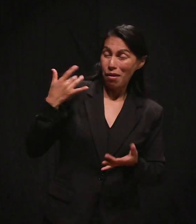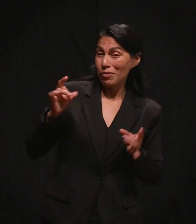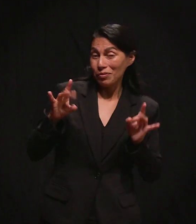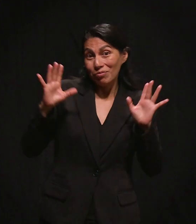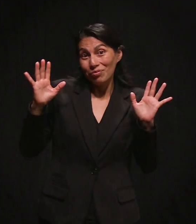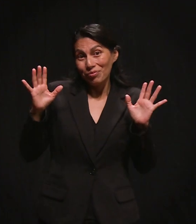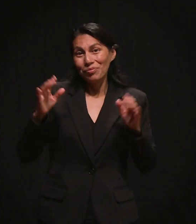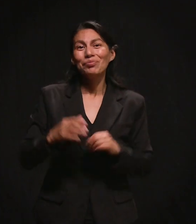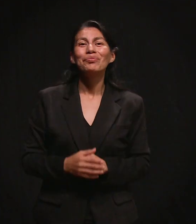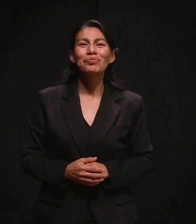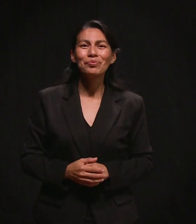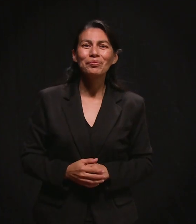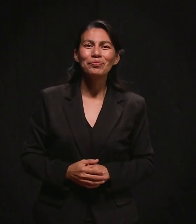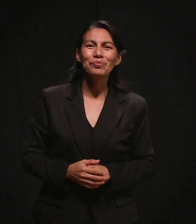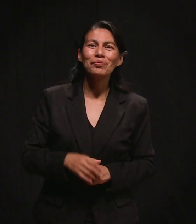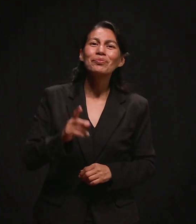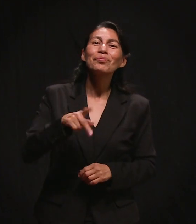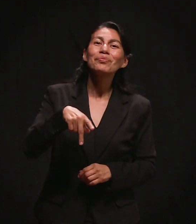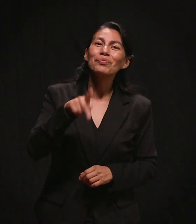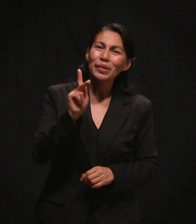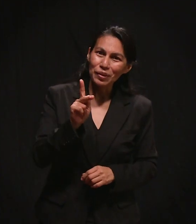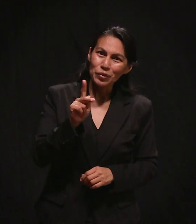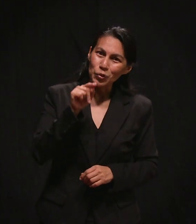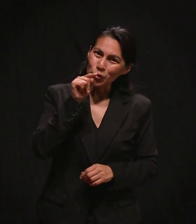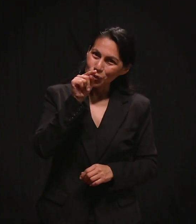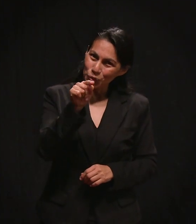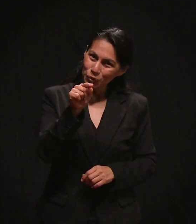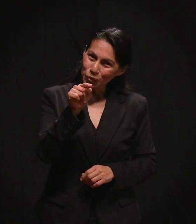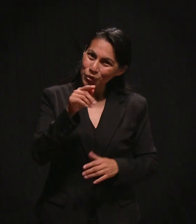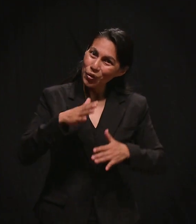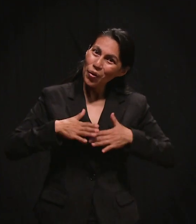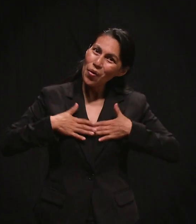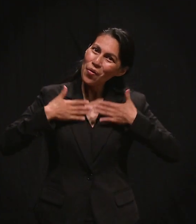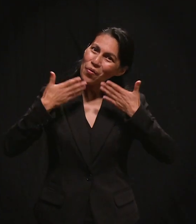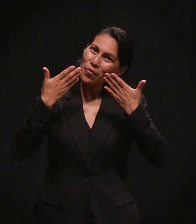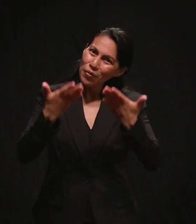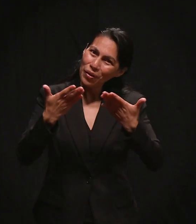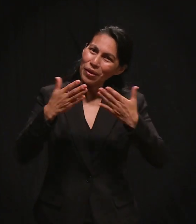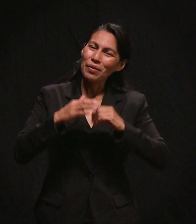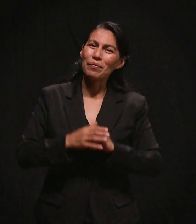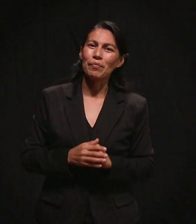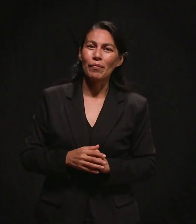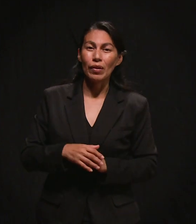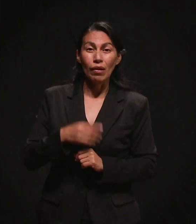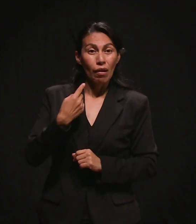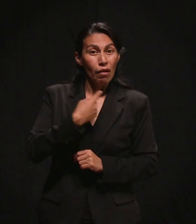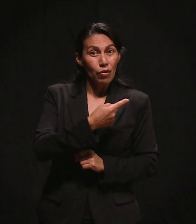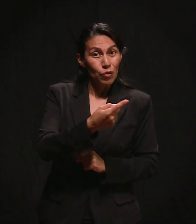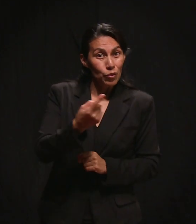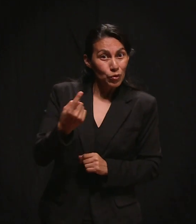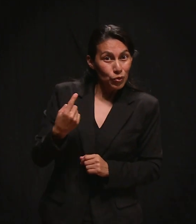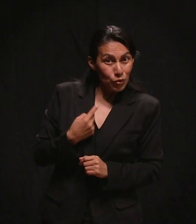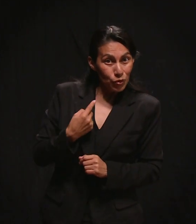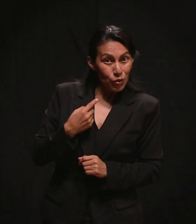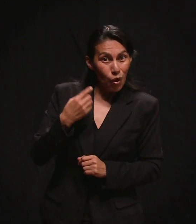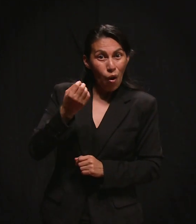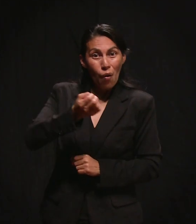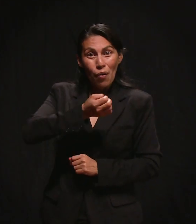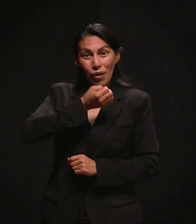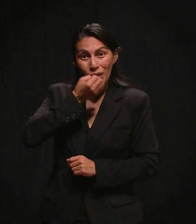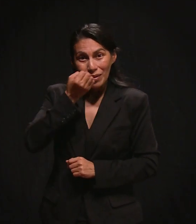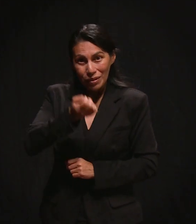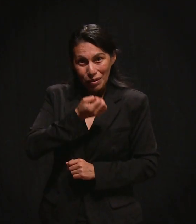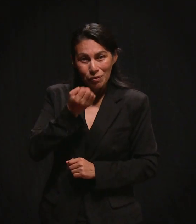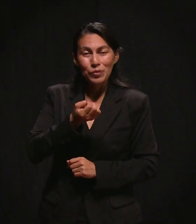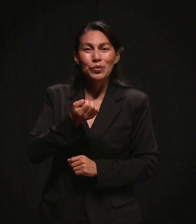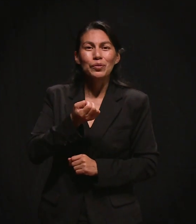todo confía en que nosotros obedeceremos fielmente lo que nos manda hacer para que nos vaya